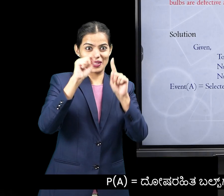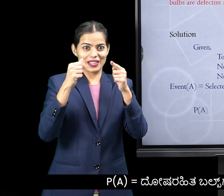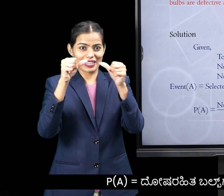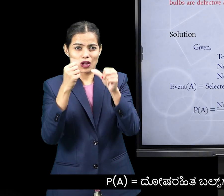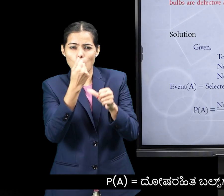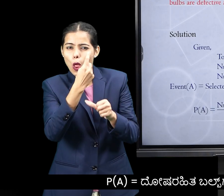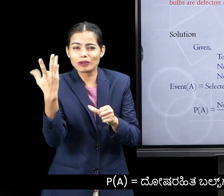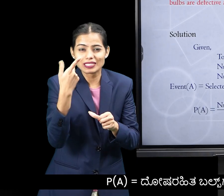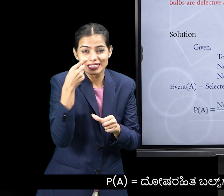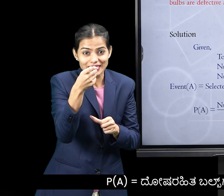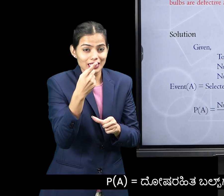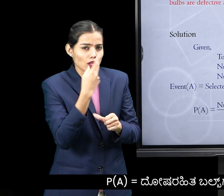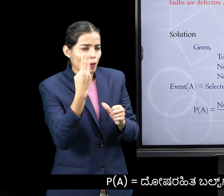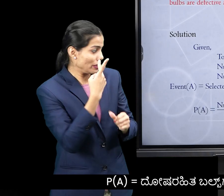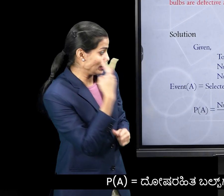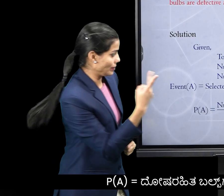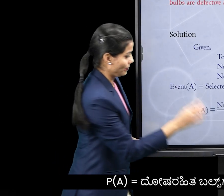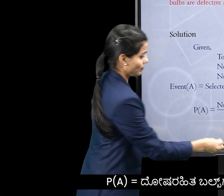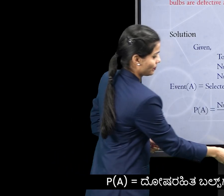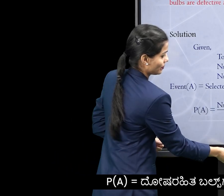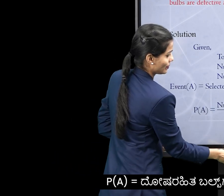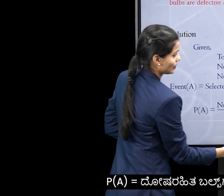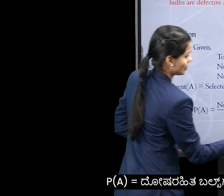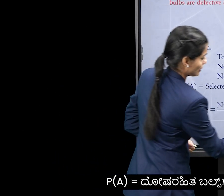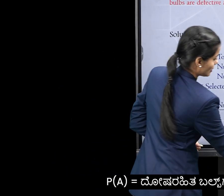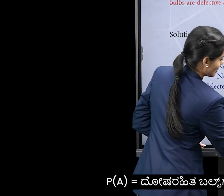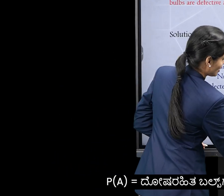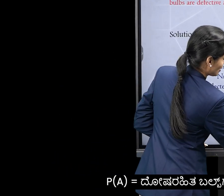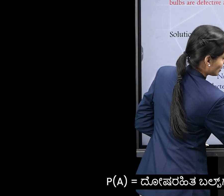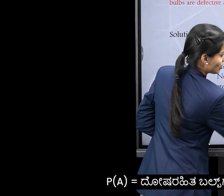ಪಿ ಆಫ್ ಎ ದೋಷರಹಿತ ಬಲ್ಬ್ಗಳ ಸಂಖ್ಯೆ ಡಿವೈಡೆಡ್ ಬೈ ಬಲ್ಬ್ಗಳ ಒಟ್ಟು ಸಂಖ್ಯೆ.